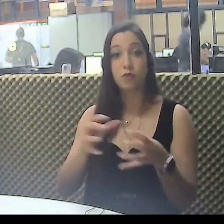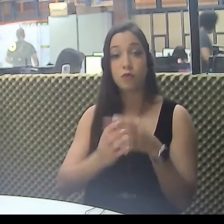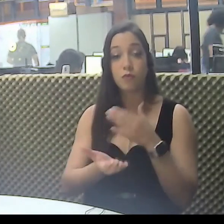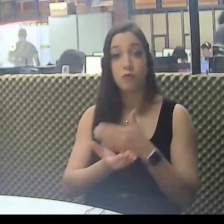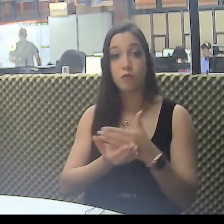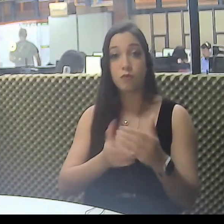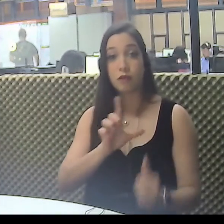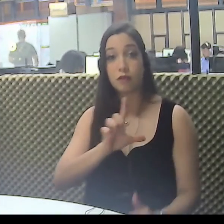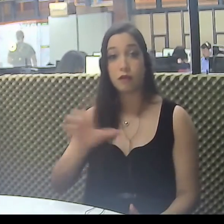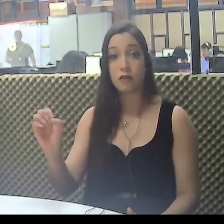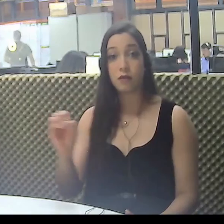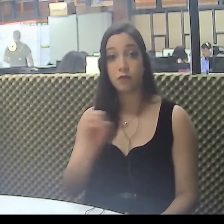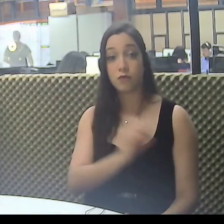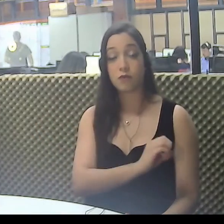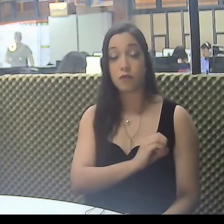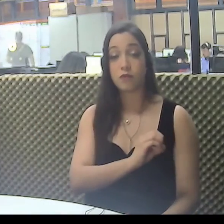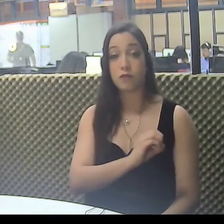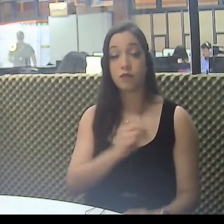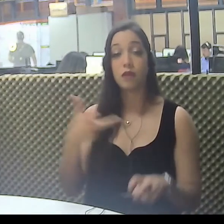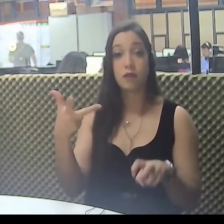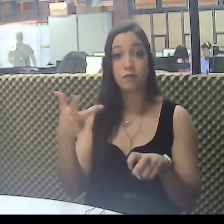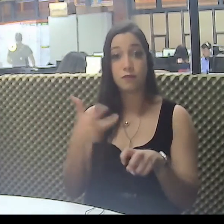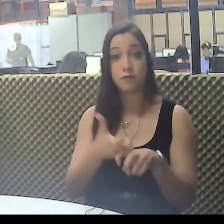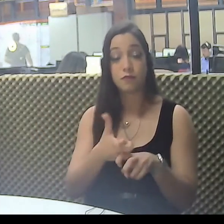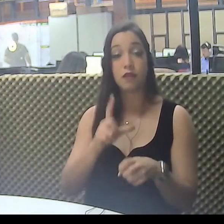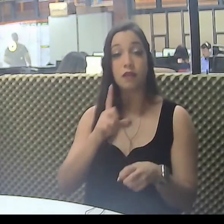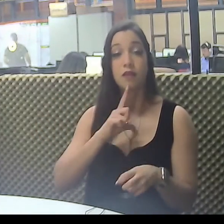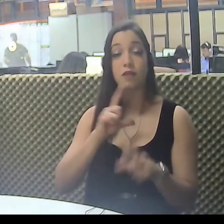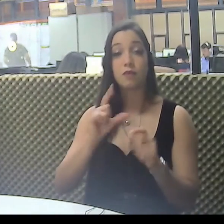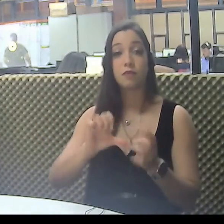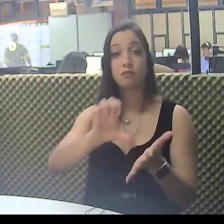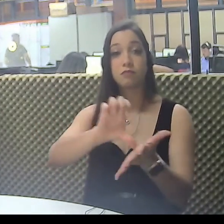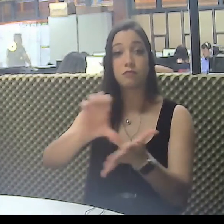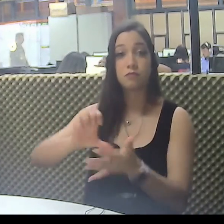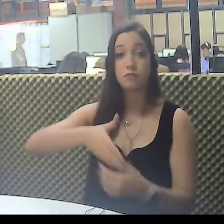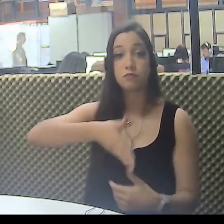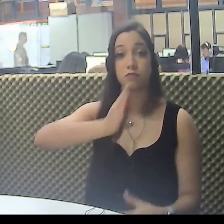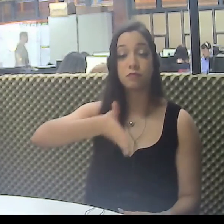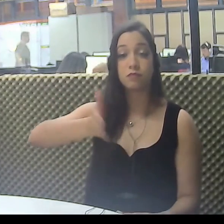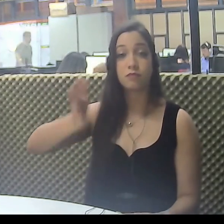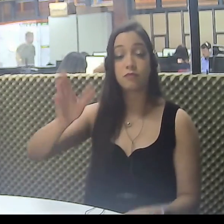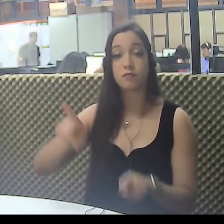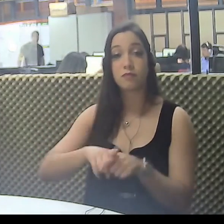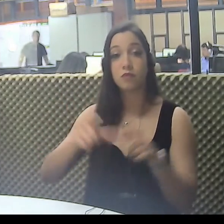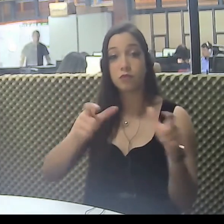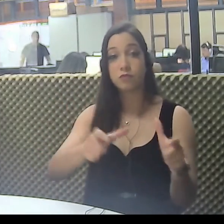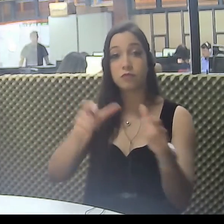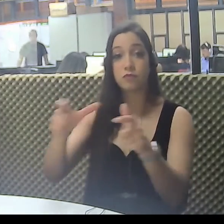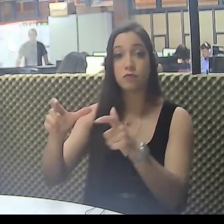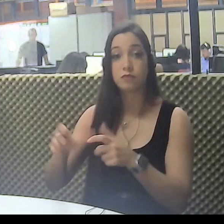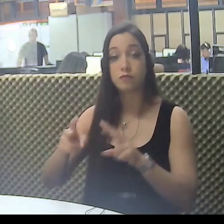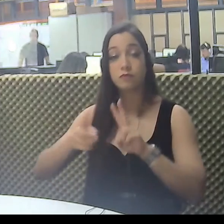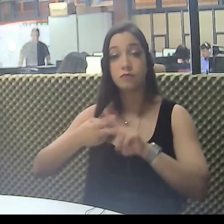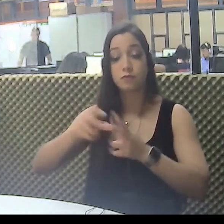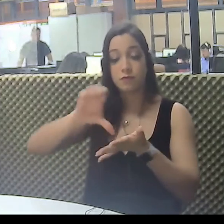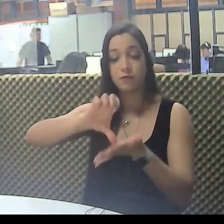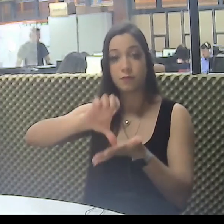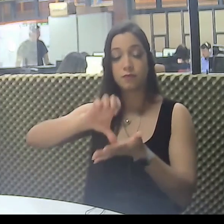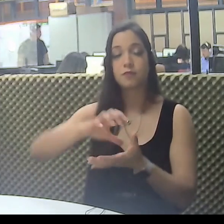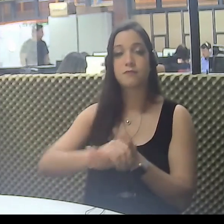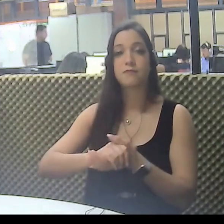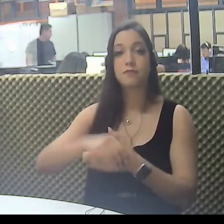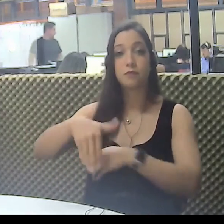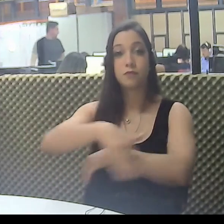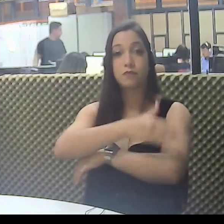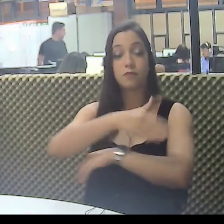zonas leste e oeste e a vacinação ocorre nos postos itinerantes e também em locais com postos fixos. Os endereços